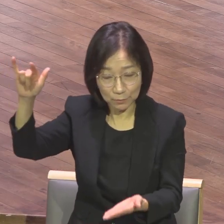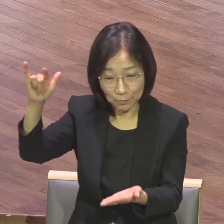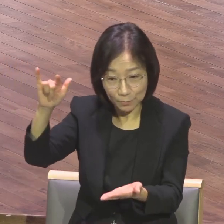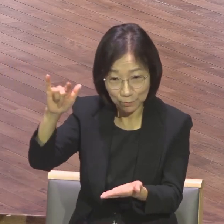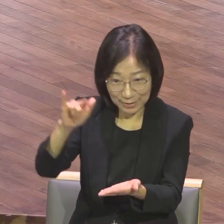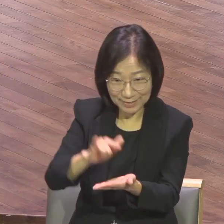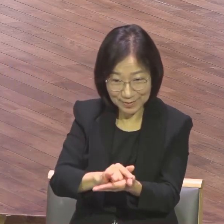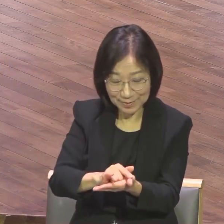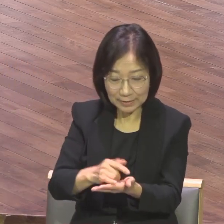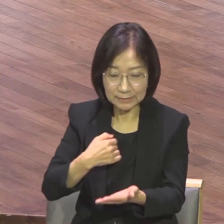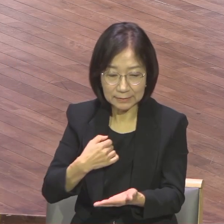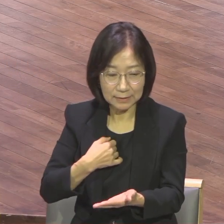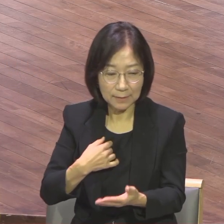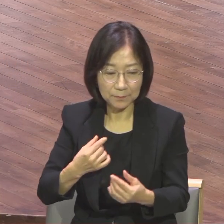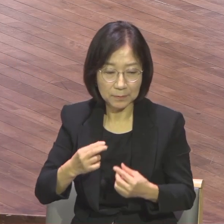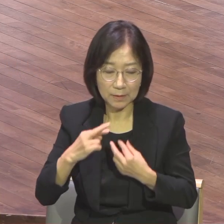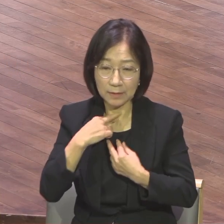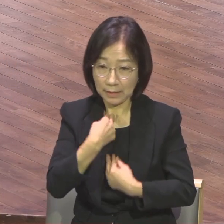목사님 그